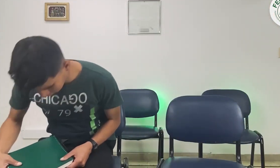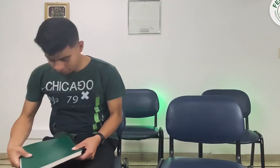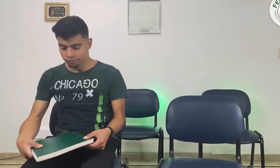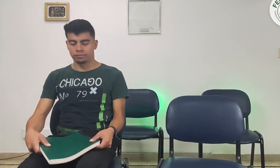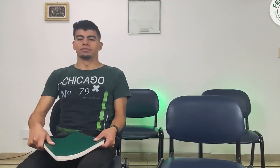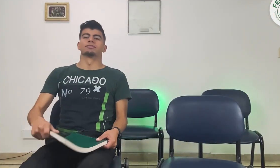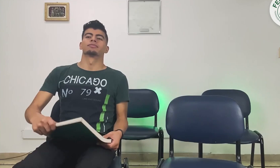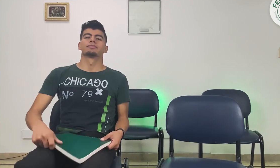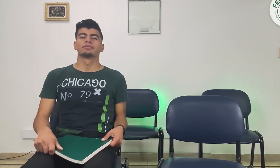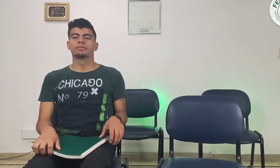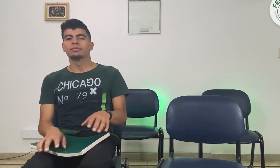Música